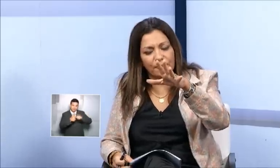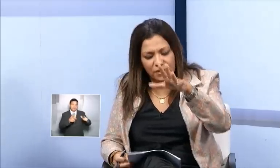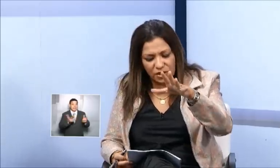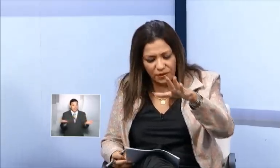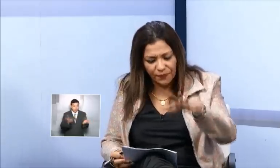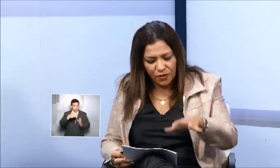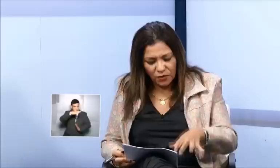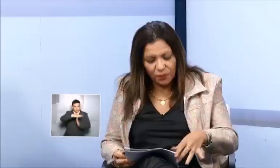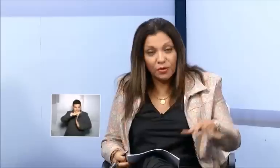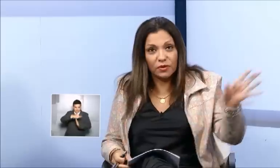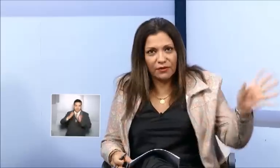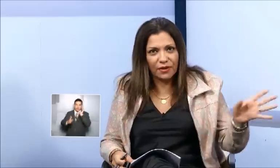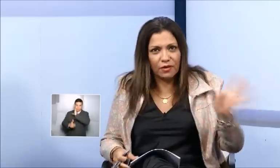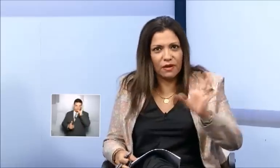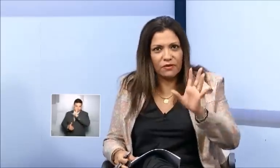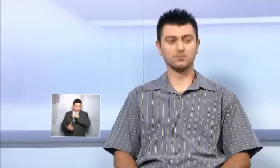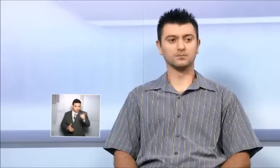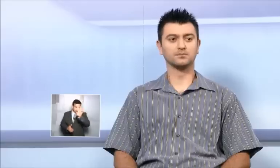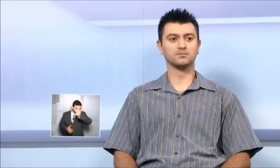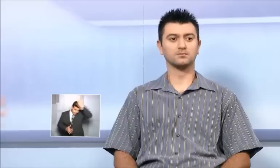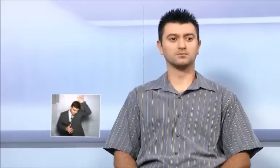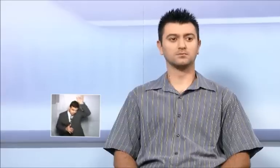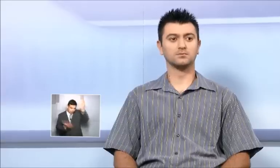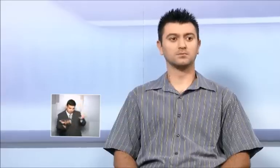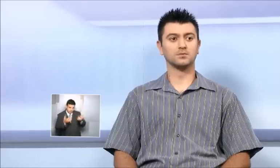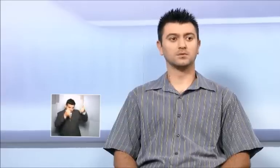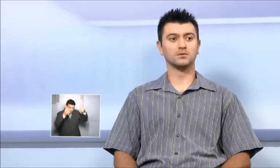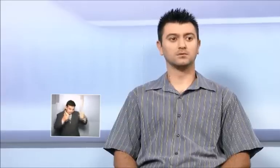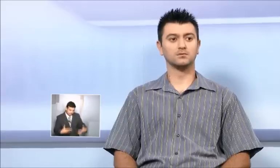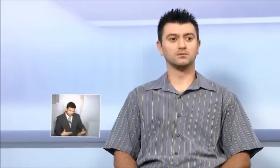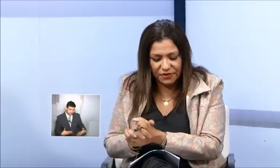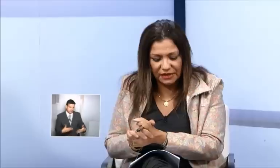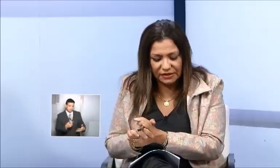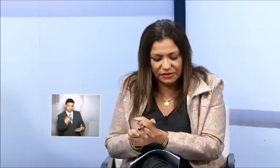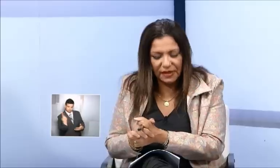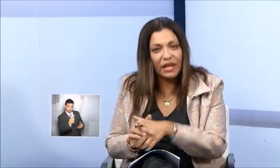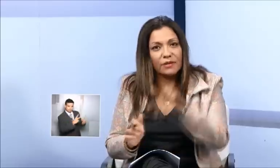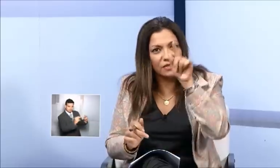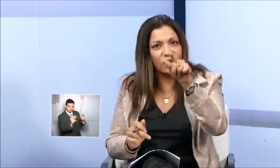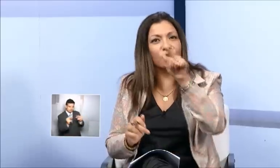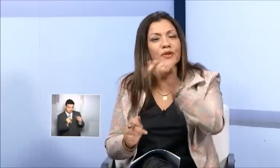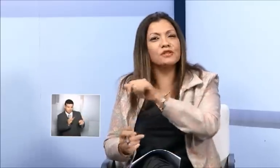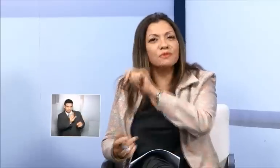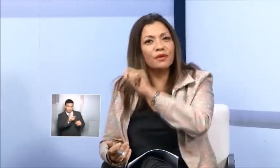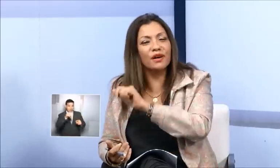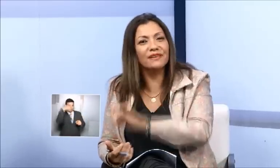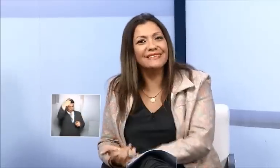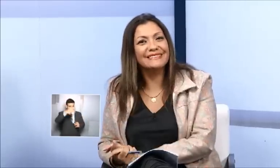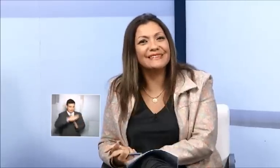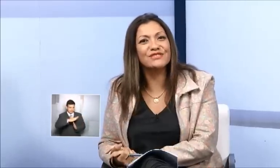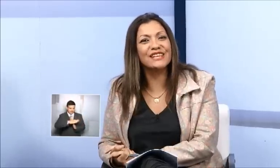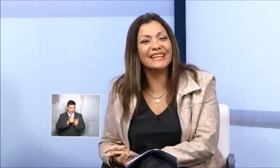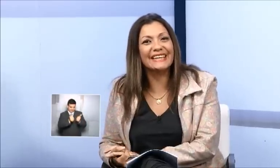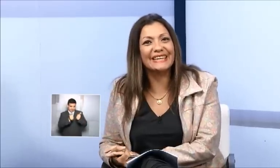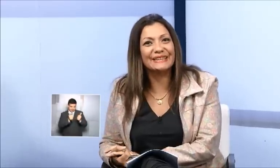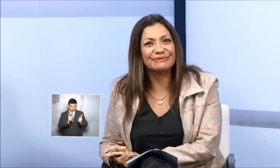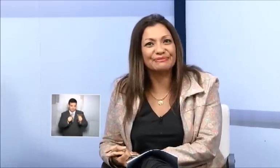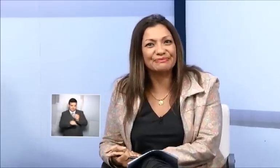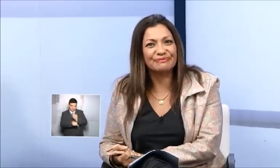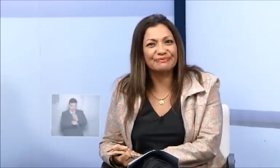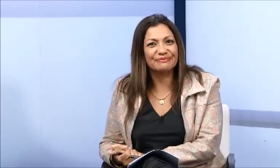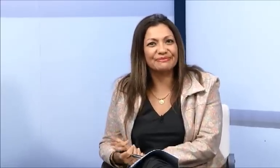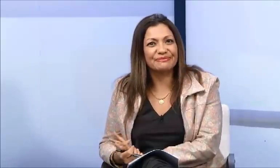intervalo rapidinho. O Bruno quer falar alguma coisa, comentar o que as nossas convidadas falaram, mas só no próximo bloco. Não saia